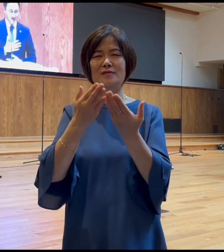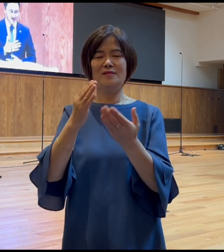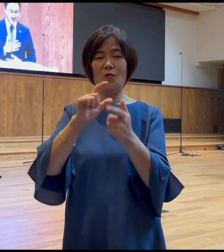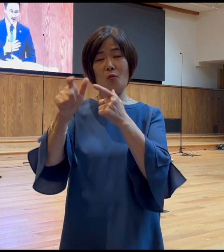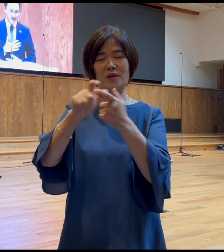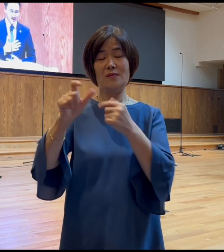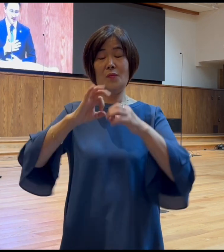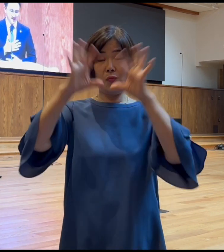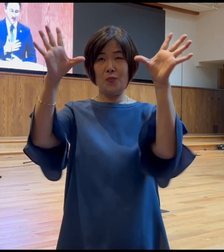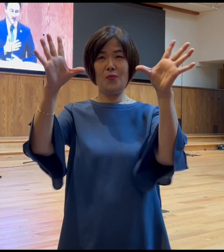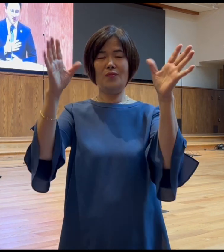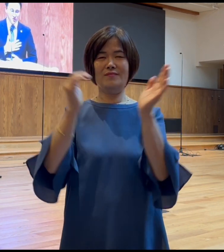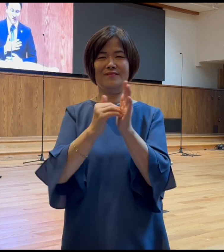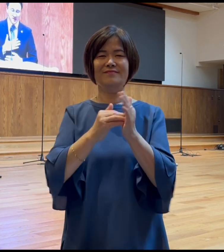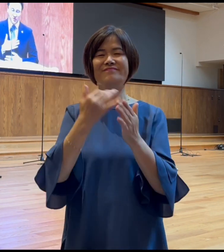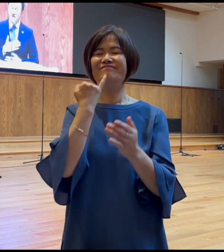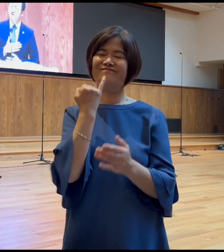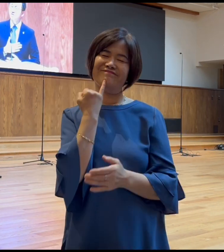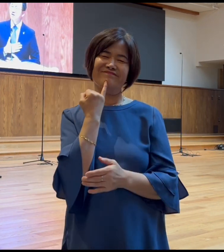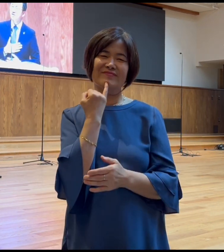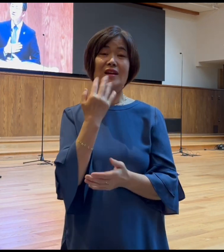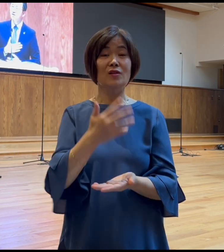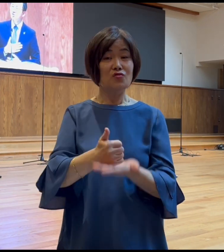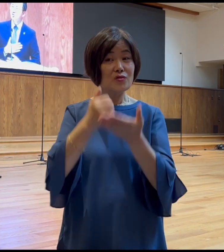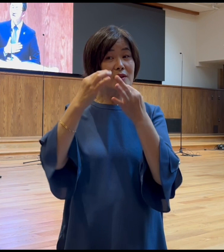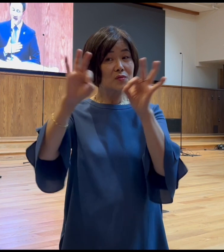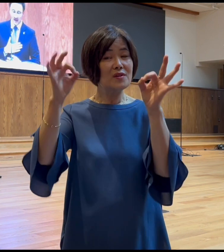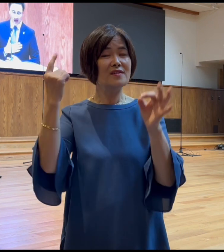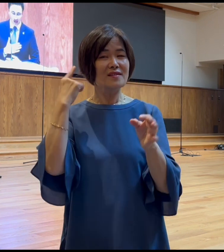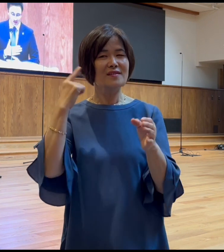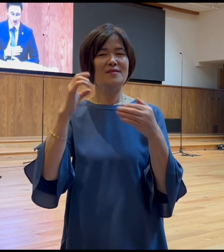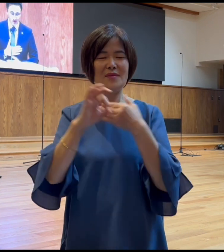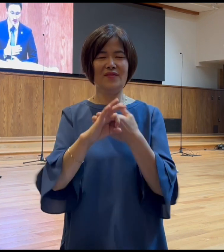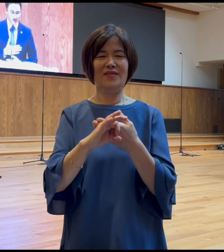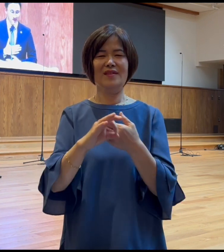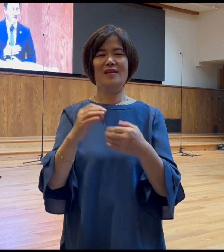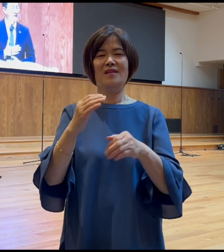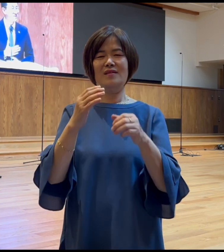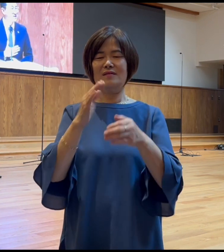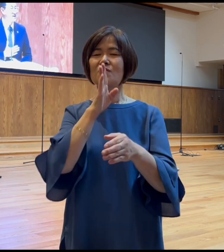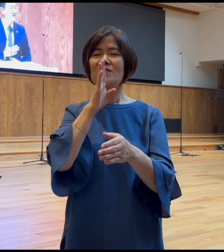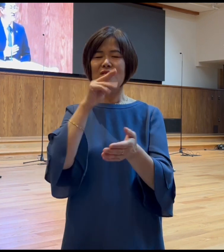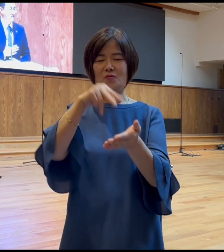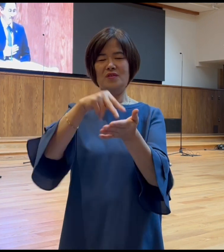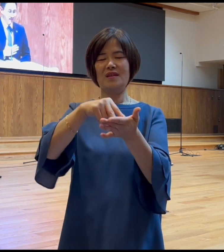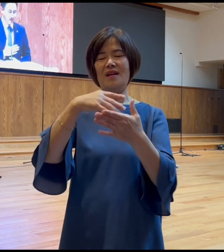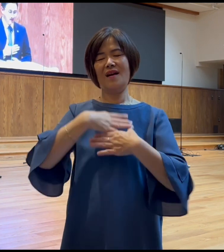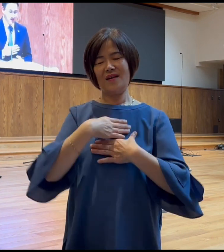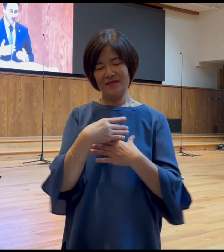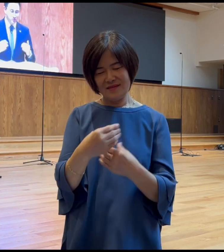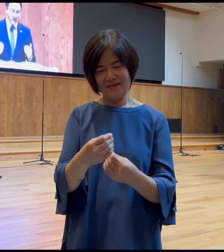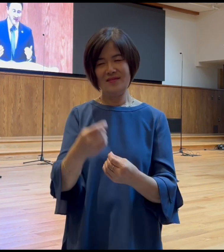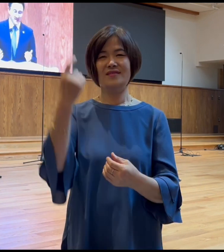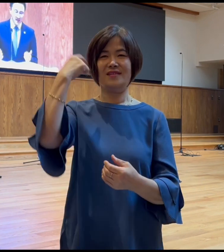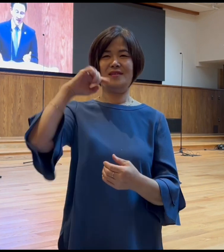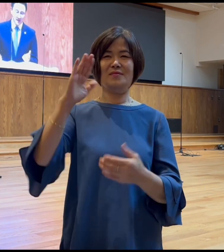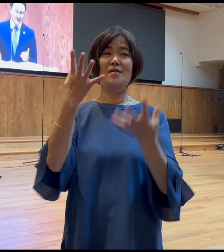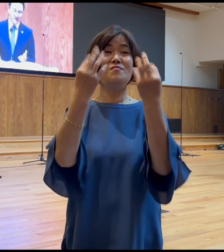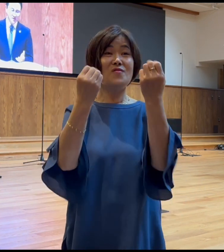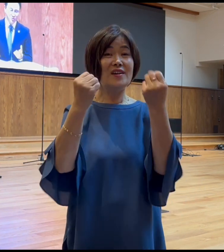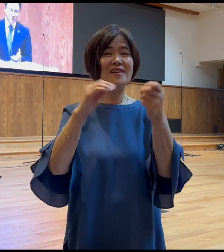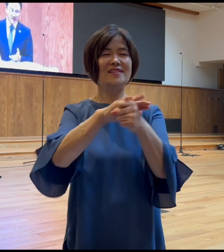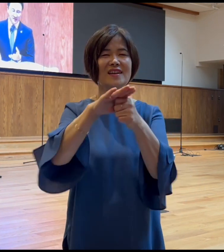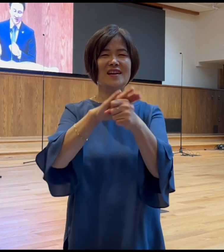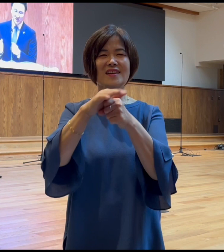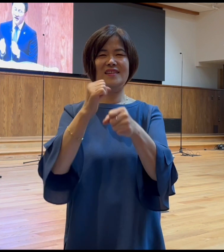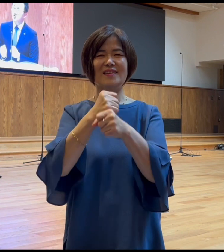괜찮아졌어요. 주님의 소리를 들으면 존재의 안정을 느끼게 됩니다. 무한한 사랑이